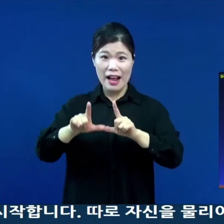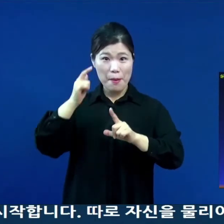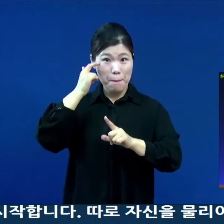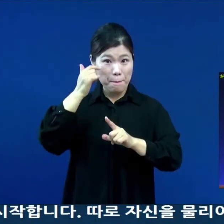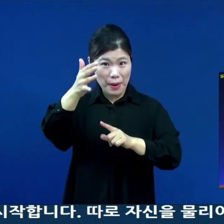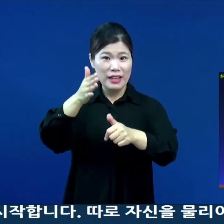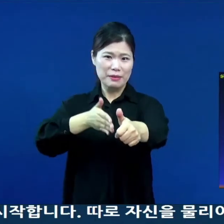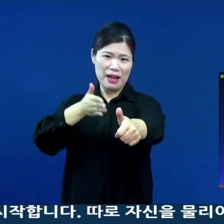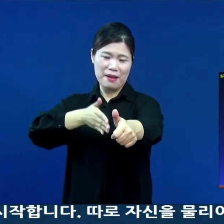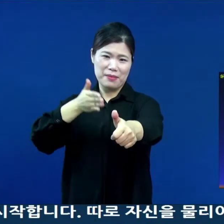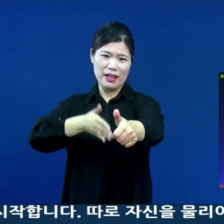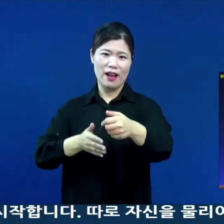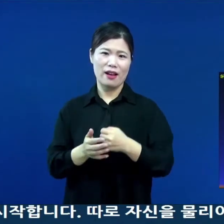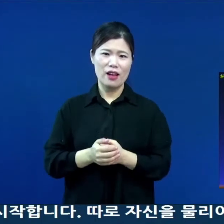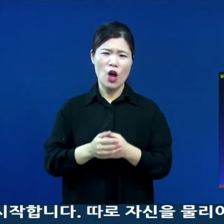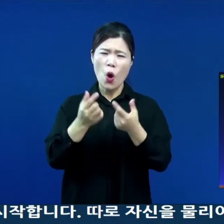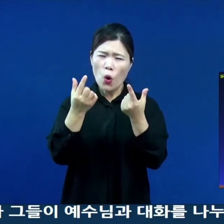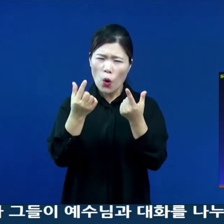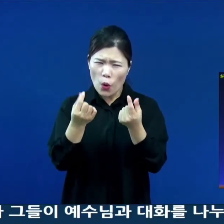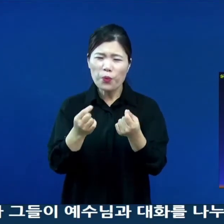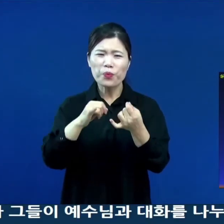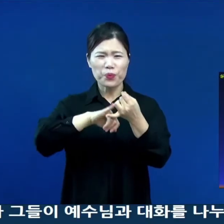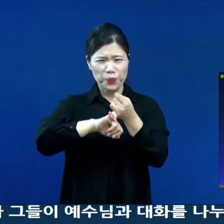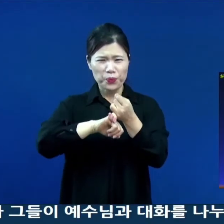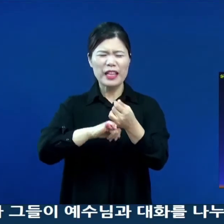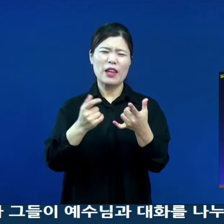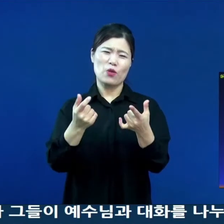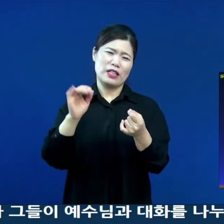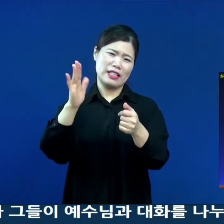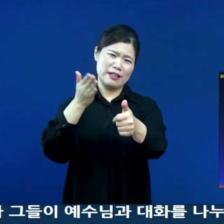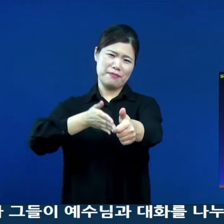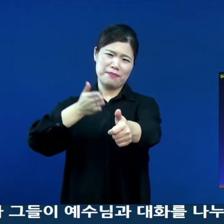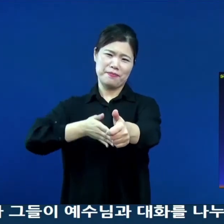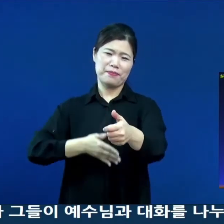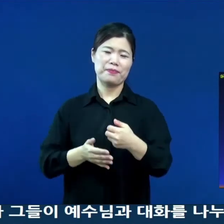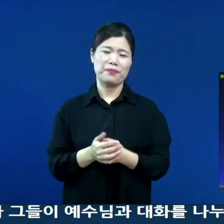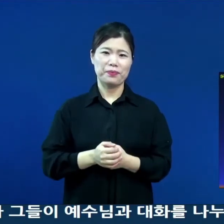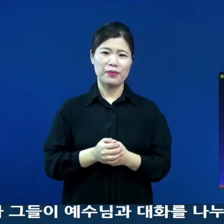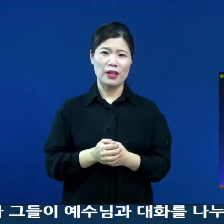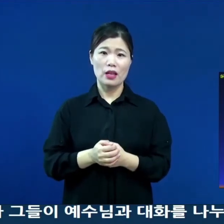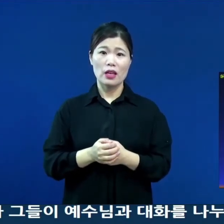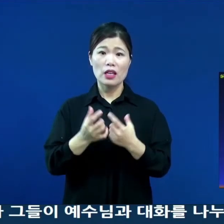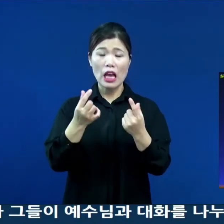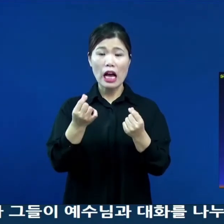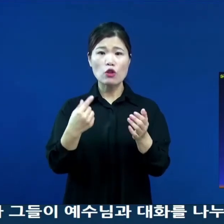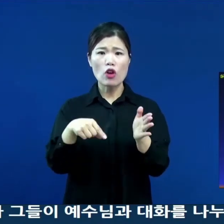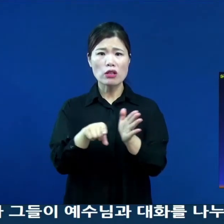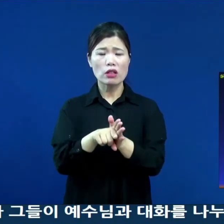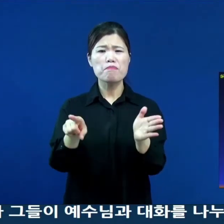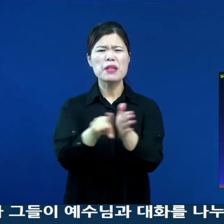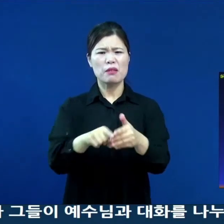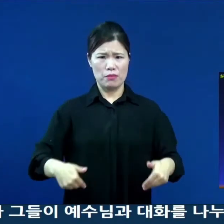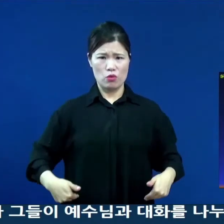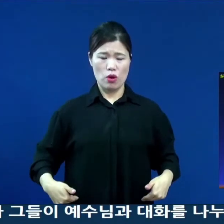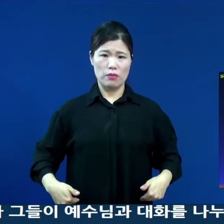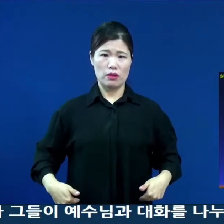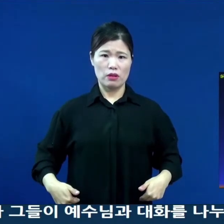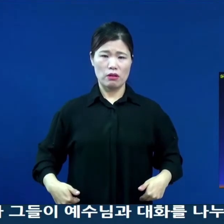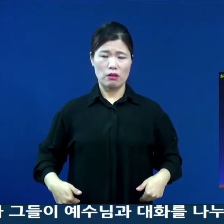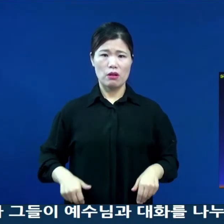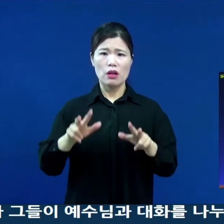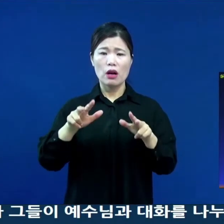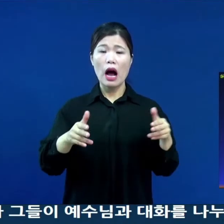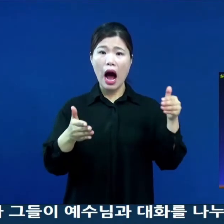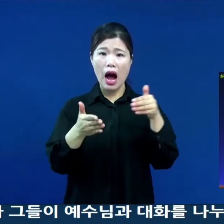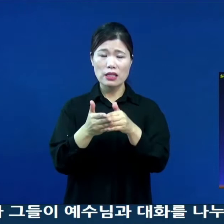축원합니다. 꼭 그렇게 되시기를 주 안에서 소망합니다. 그런데 그러기 위해서 우리가 믿음이 필요하지 않습니까? 여태까지